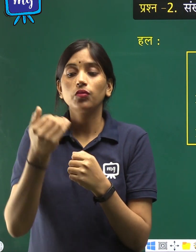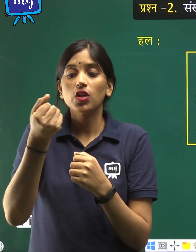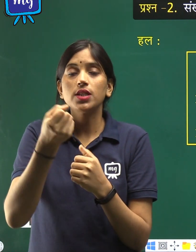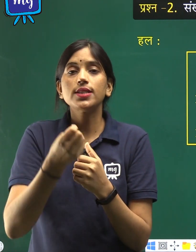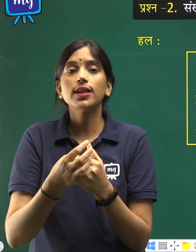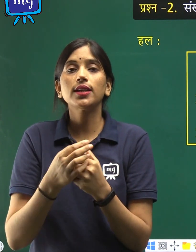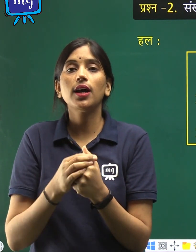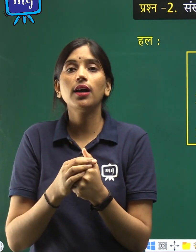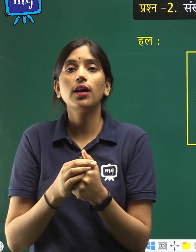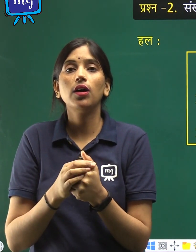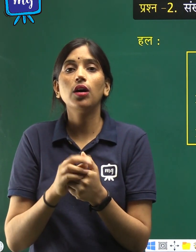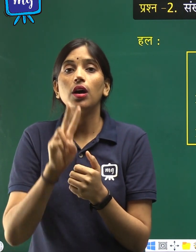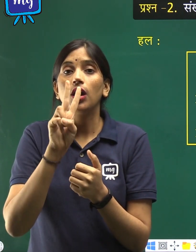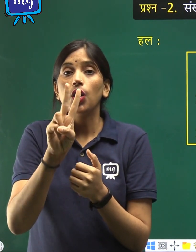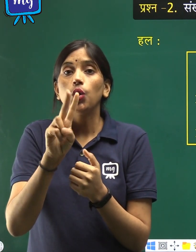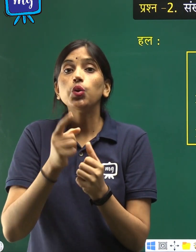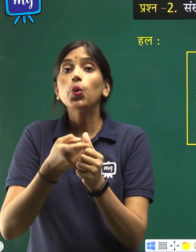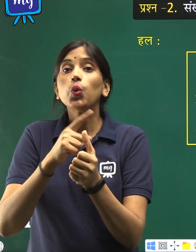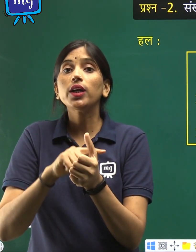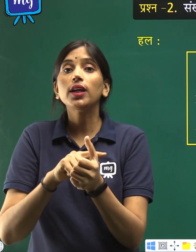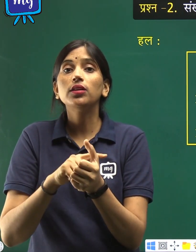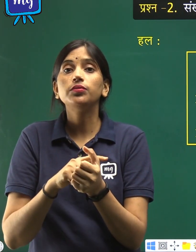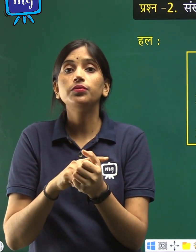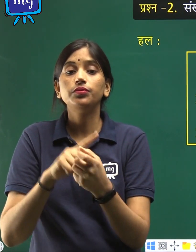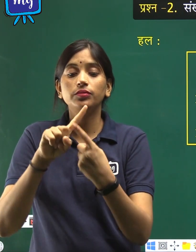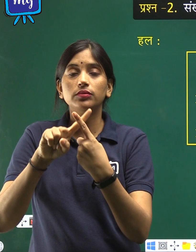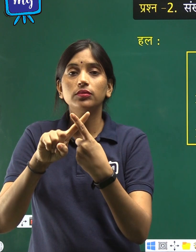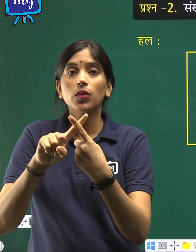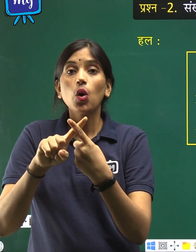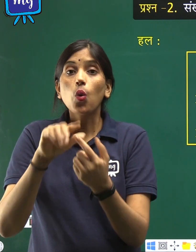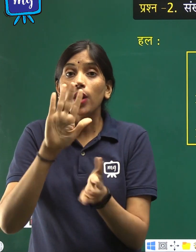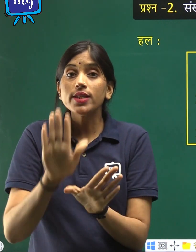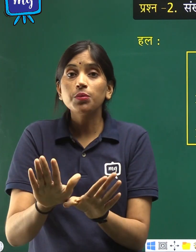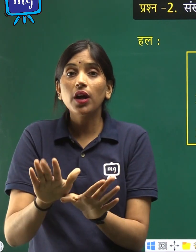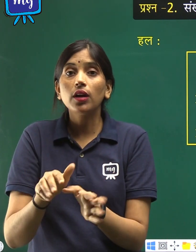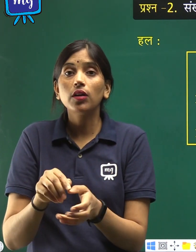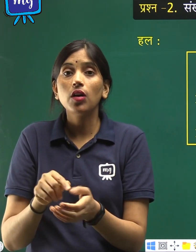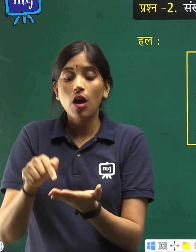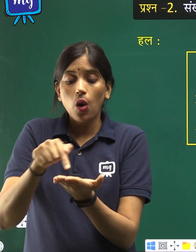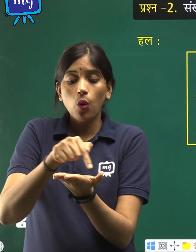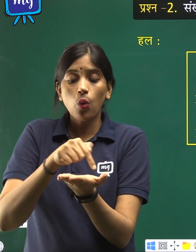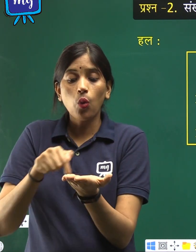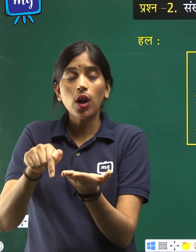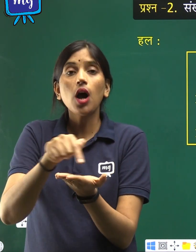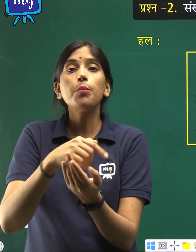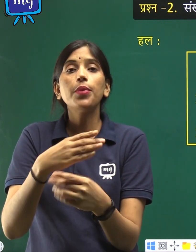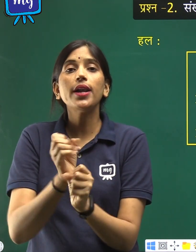संख्या 2 के गुणज पर गोला